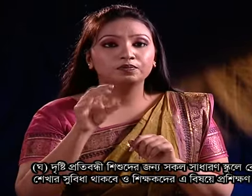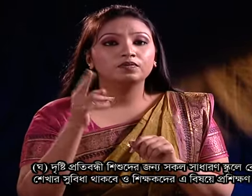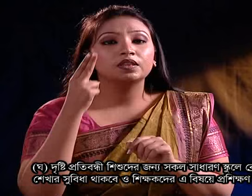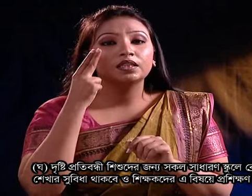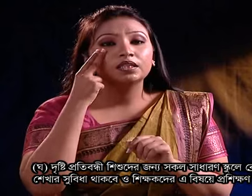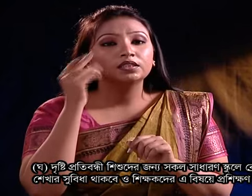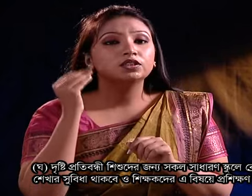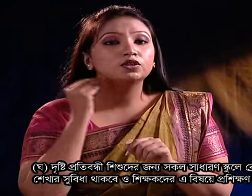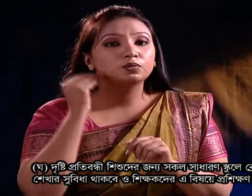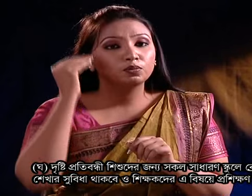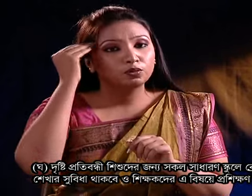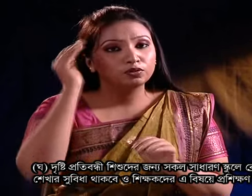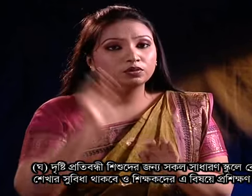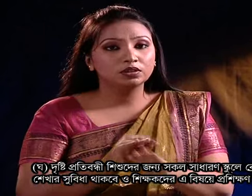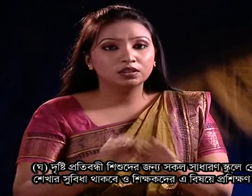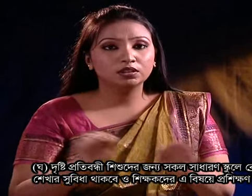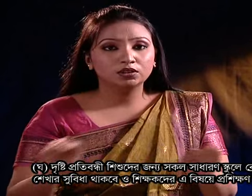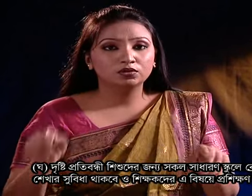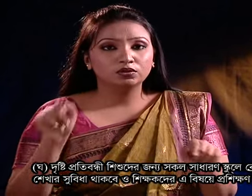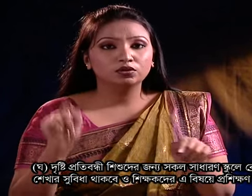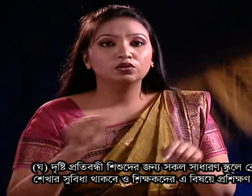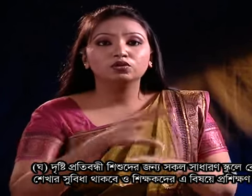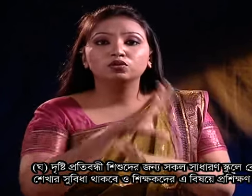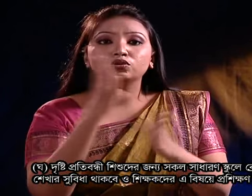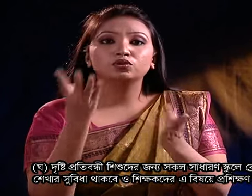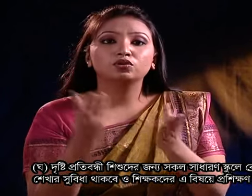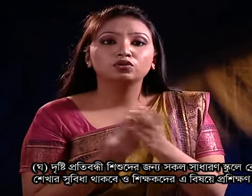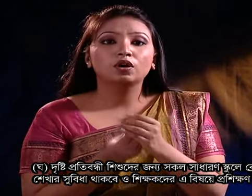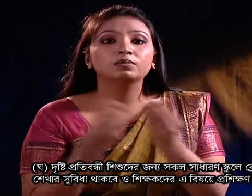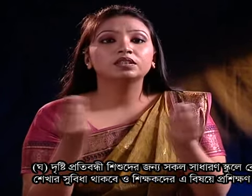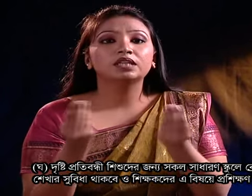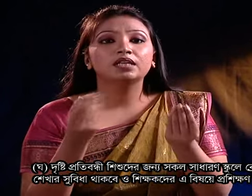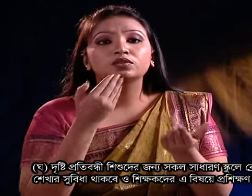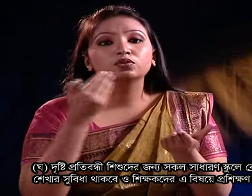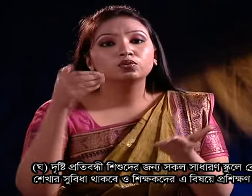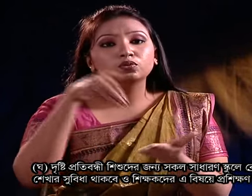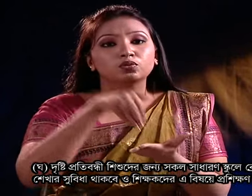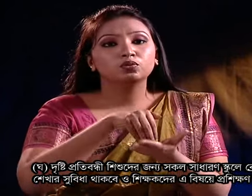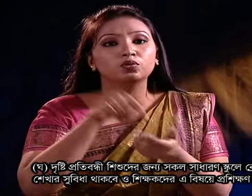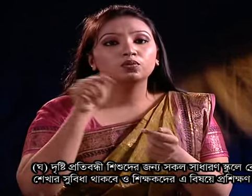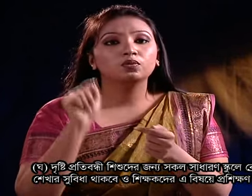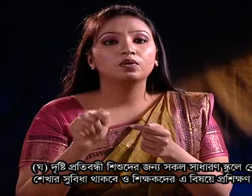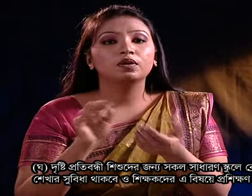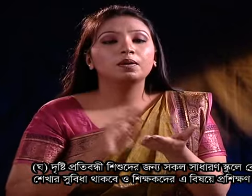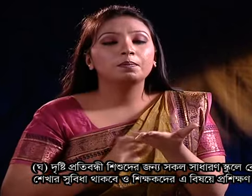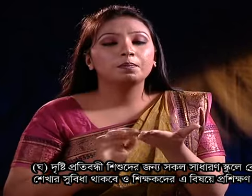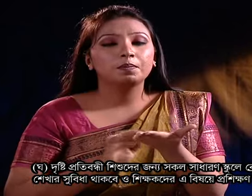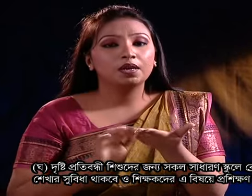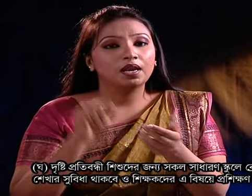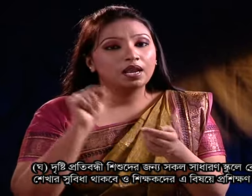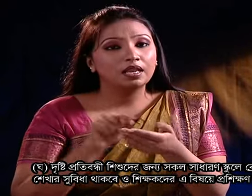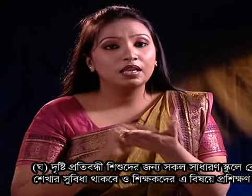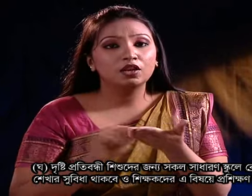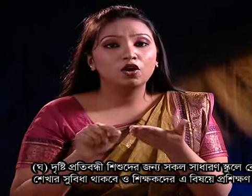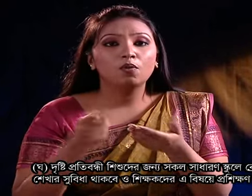দৃষ্টি প্রতিবন্ধী শিশুদের জন্য সকল সাধারণ স্কুলে ব্রেইল পদ্ধতি শেখার সুবিধা